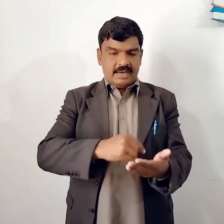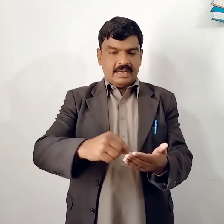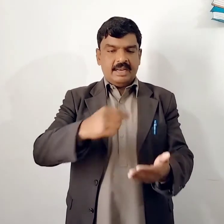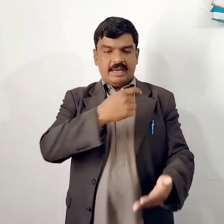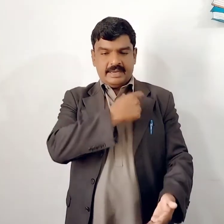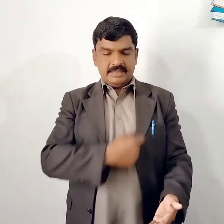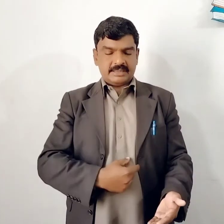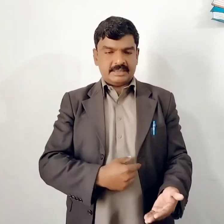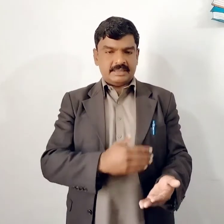अल आरिस